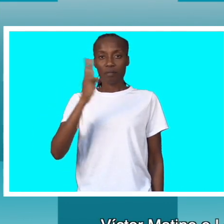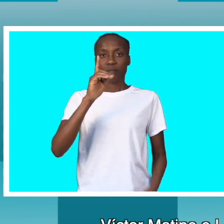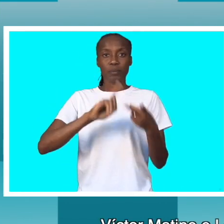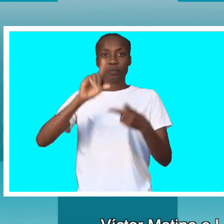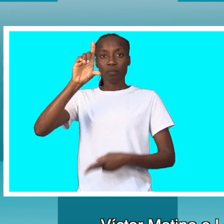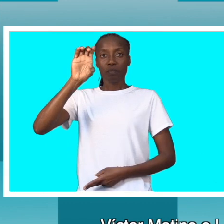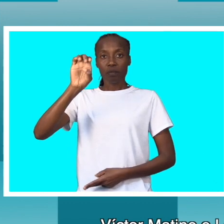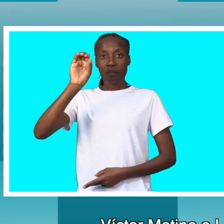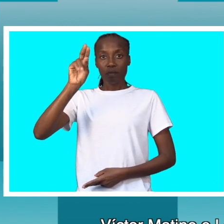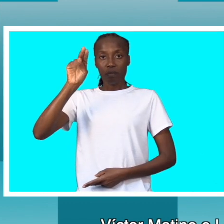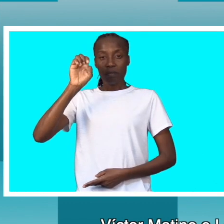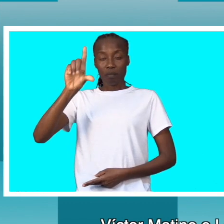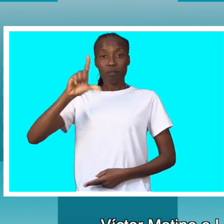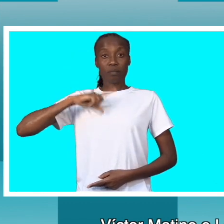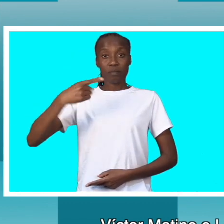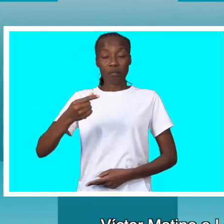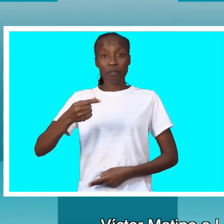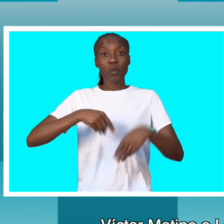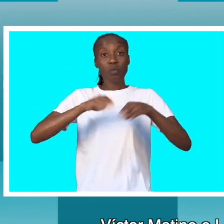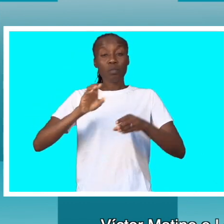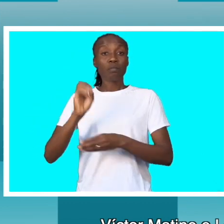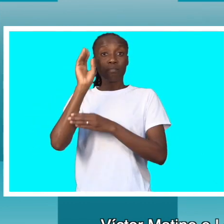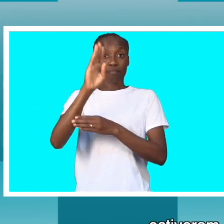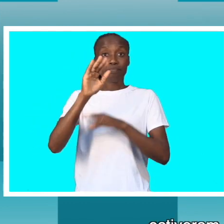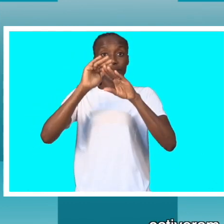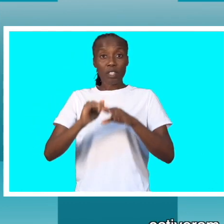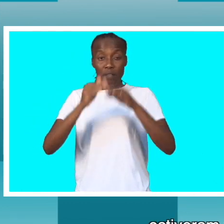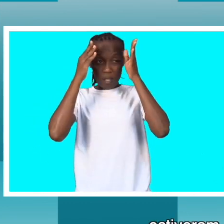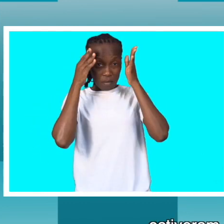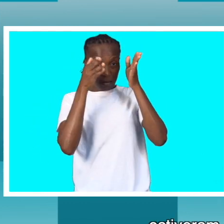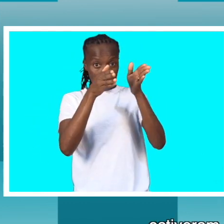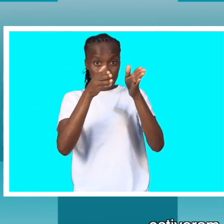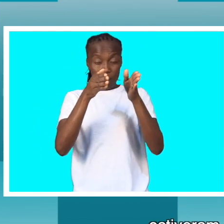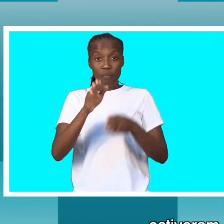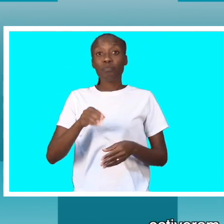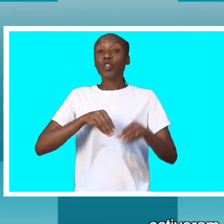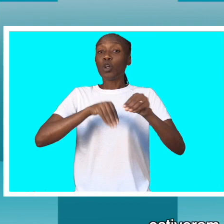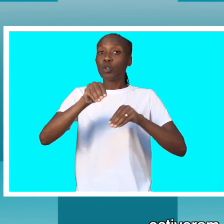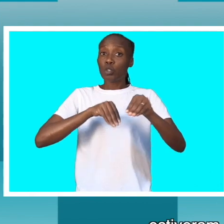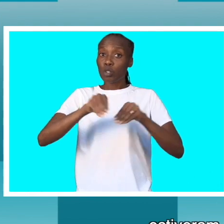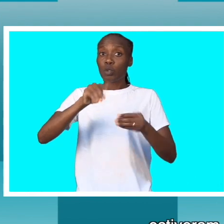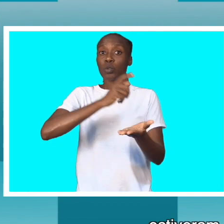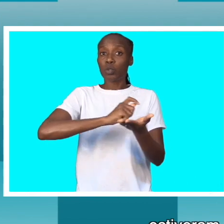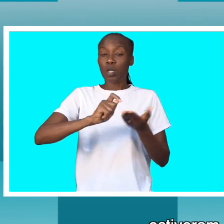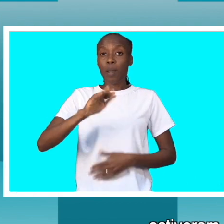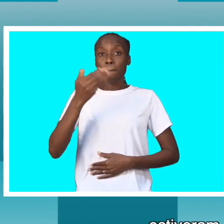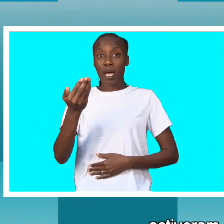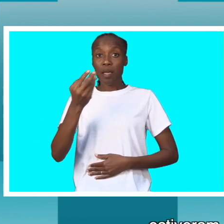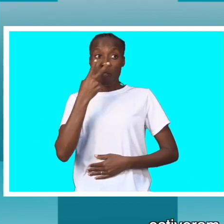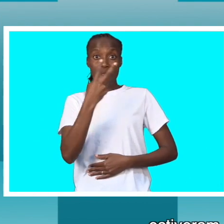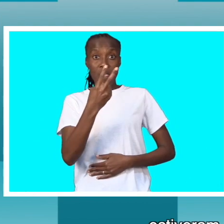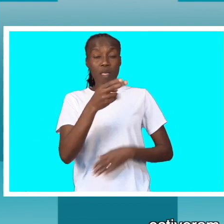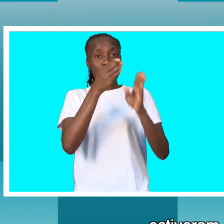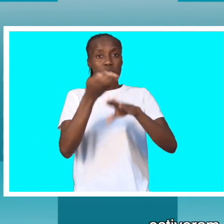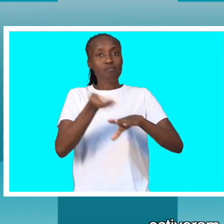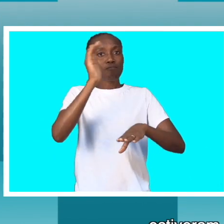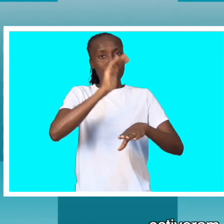treinadores de futebol e basquetebol, respectivamente, estiveram atentos aos Jogos Escolares para observarem talentos